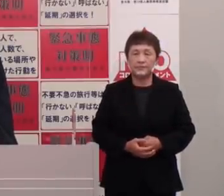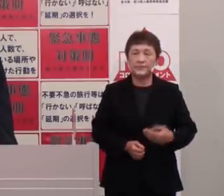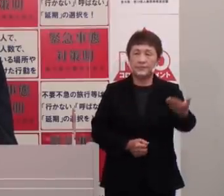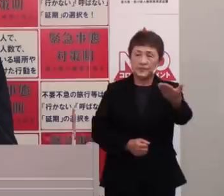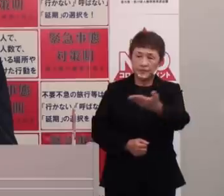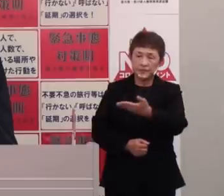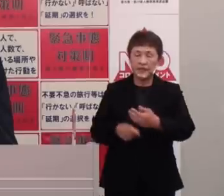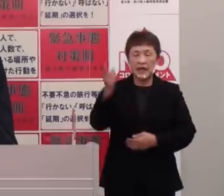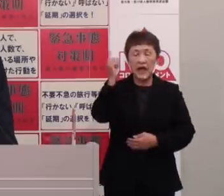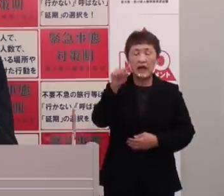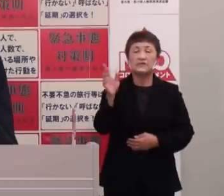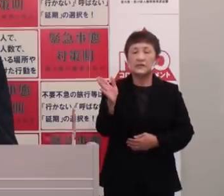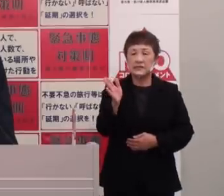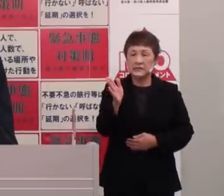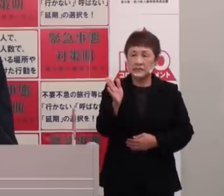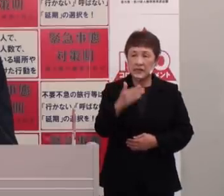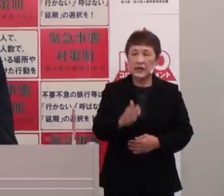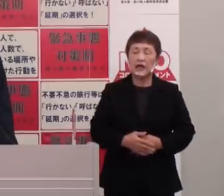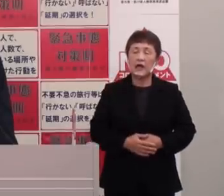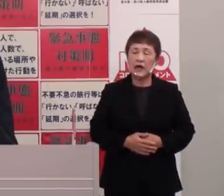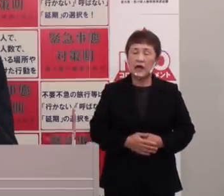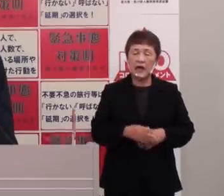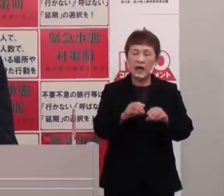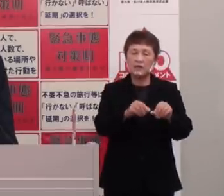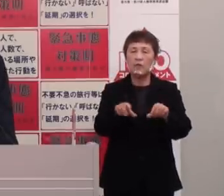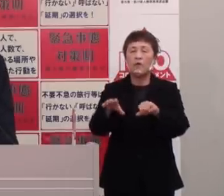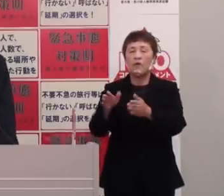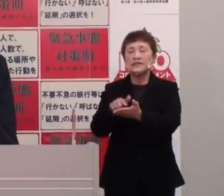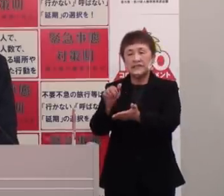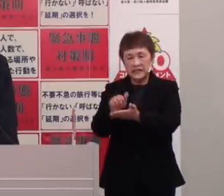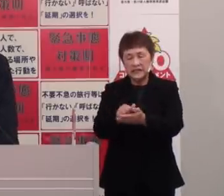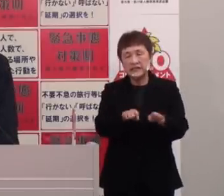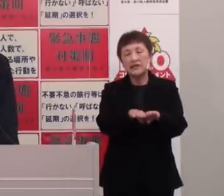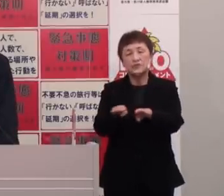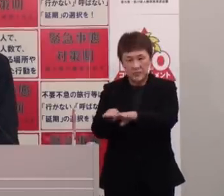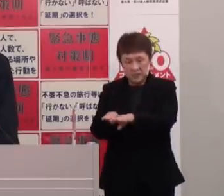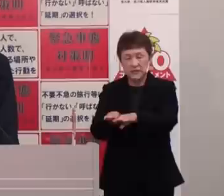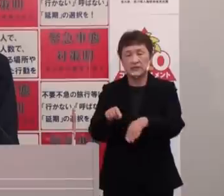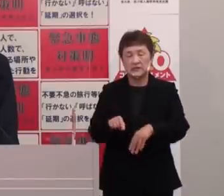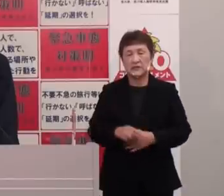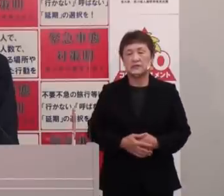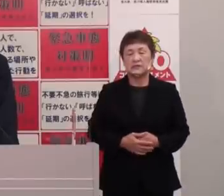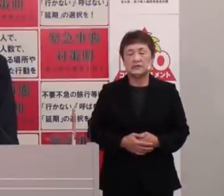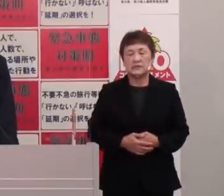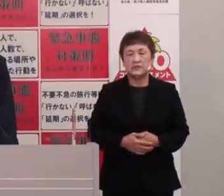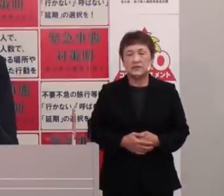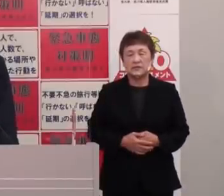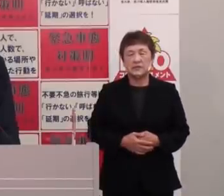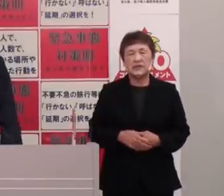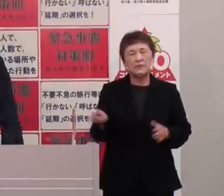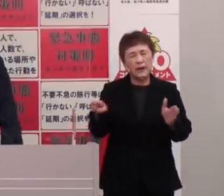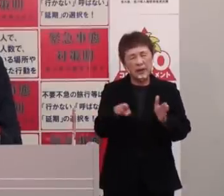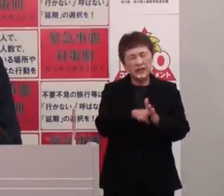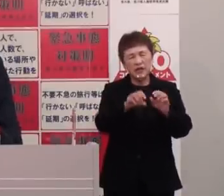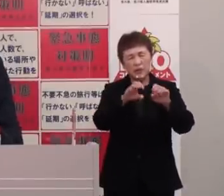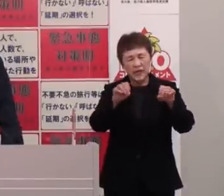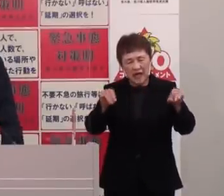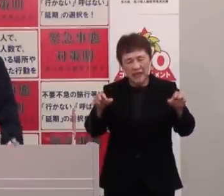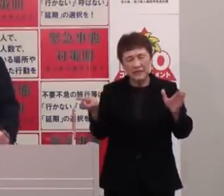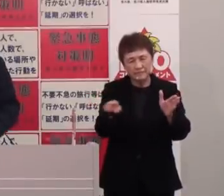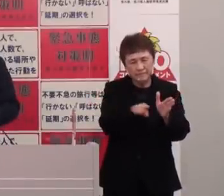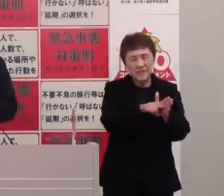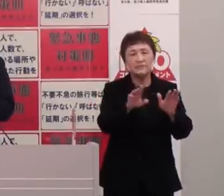明日からまた、土日でですね、お休みに入るということと、あと、これまでにも呼びかけはしていただいてるんですけ